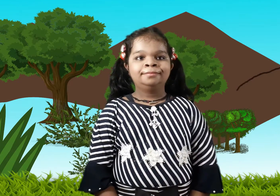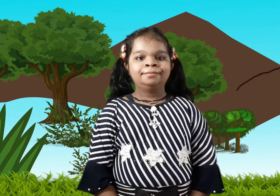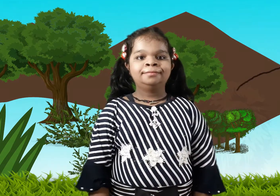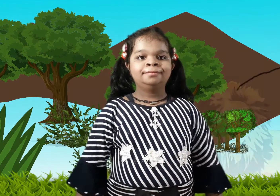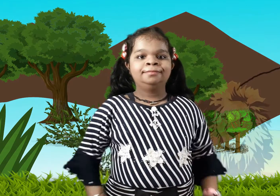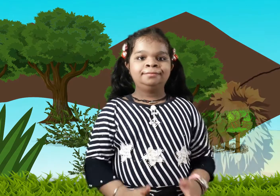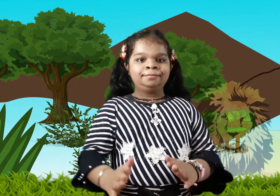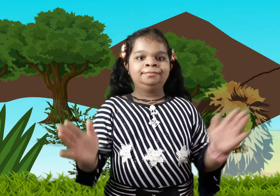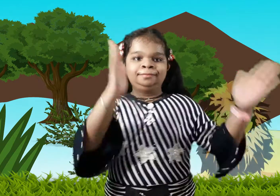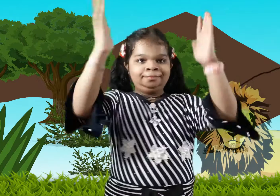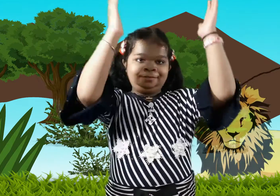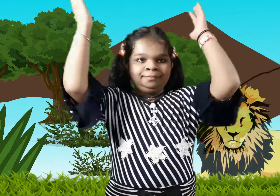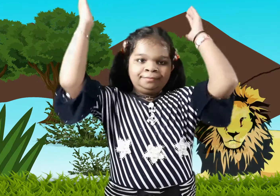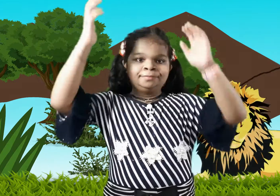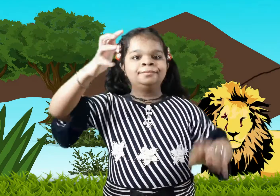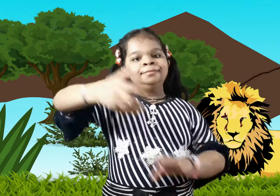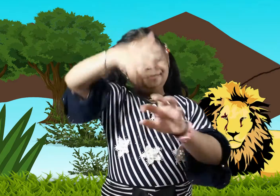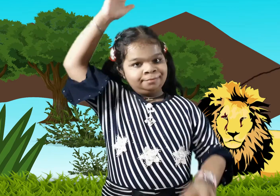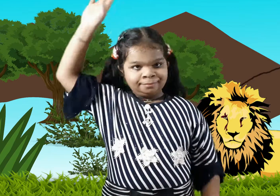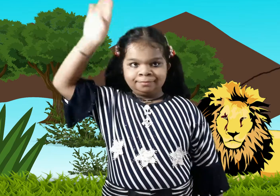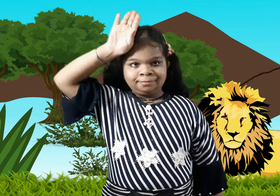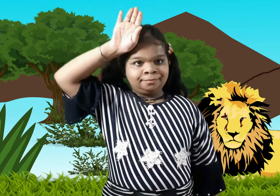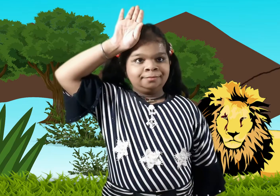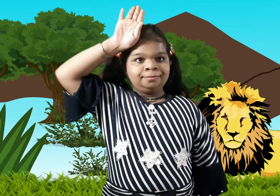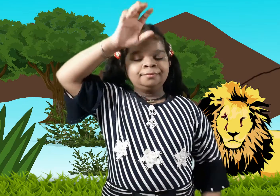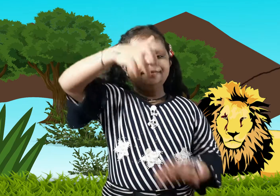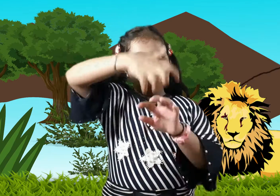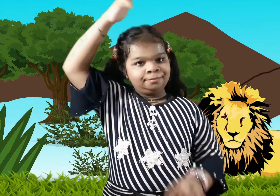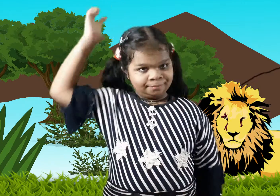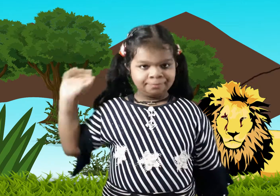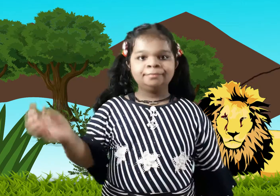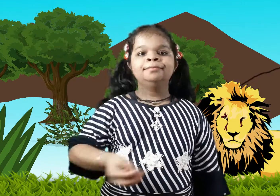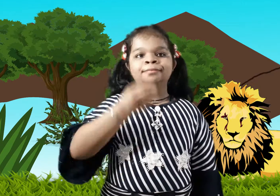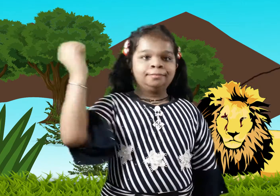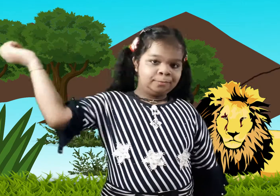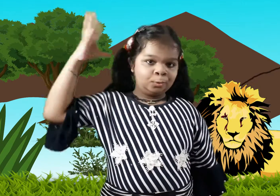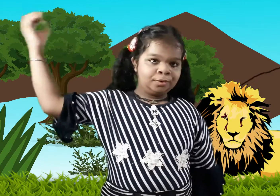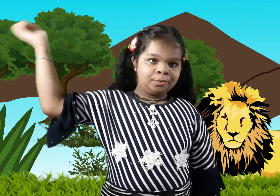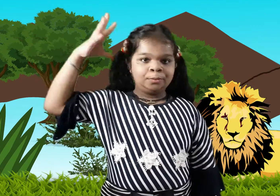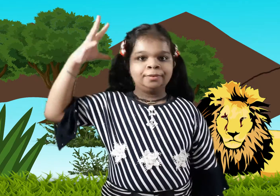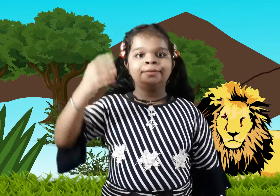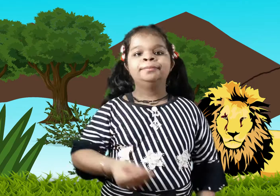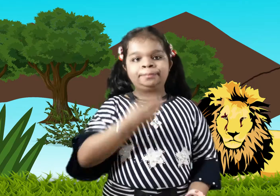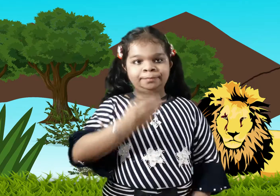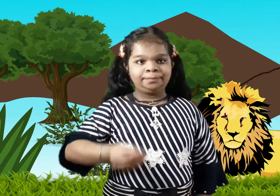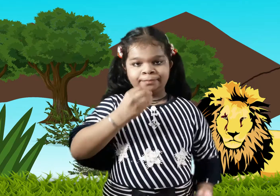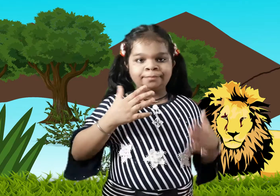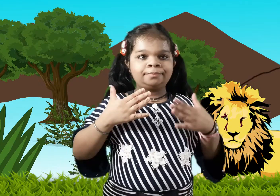उसमें जंगल का राजा शेर दोपहर का भोजन करके